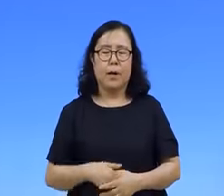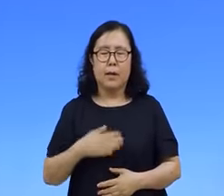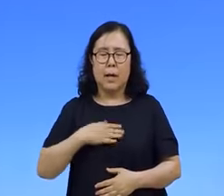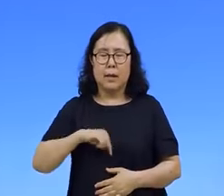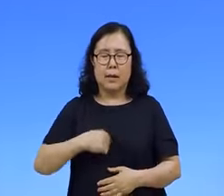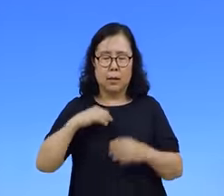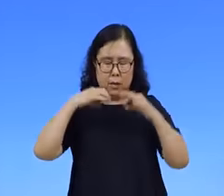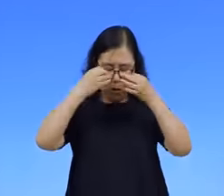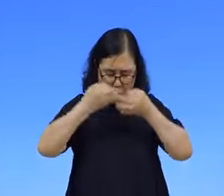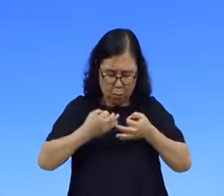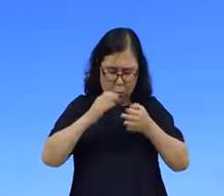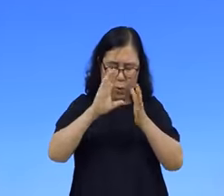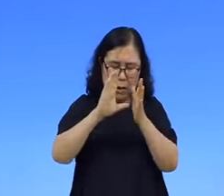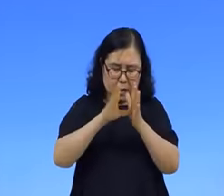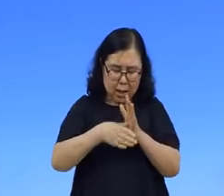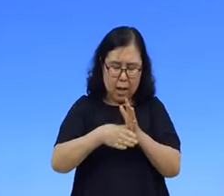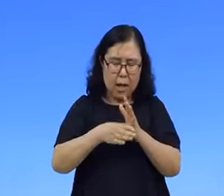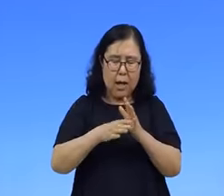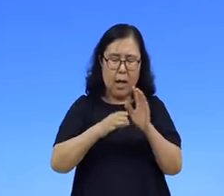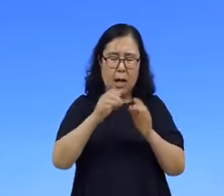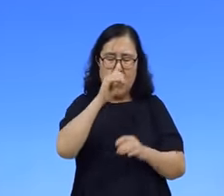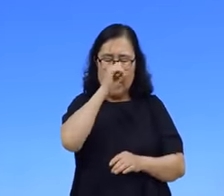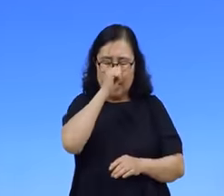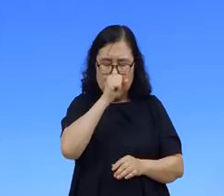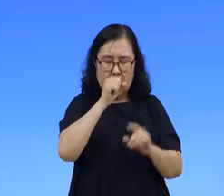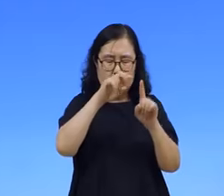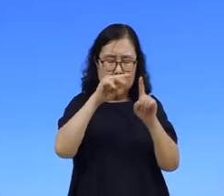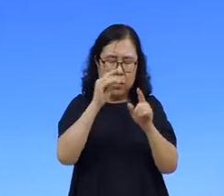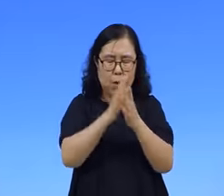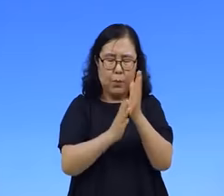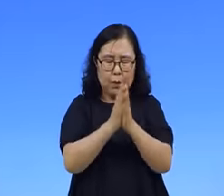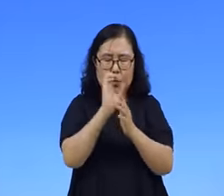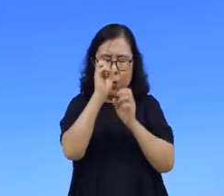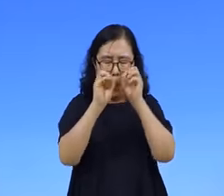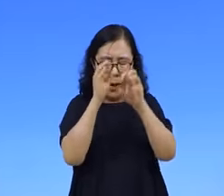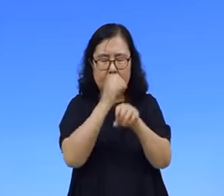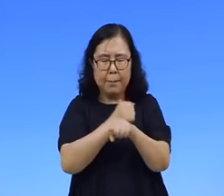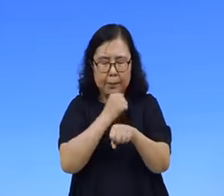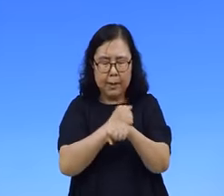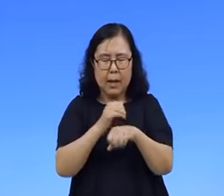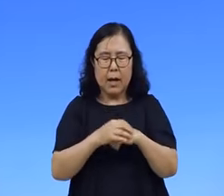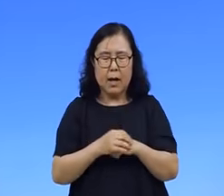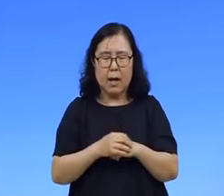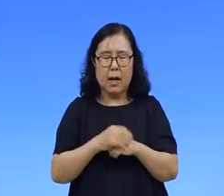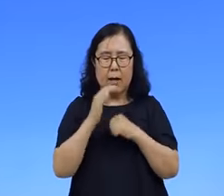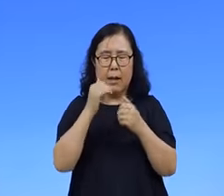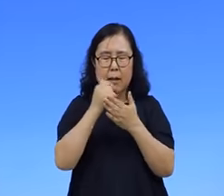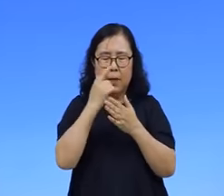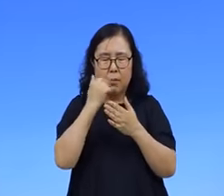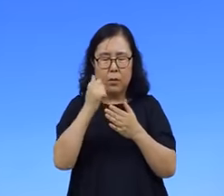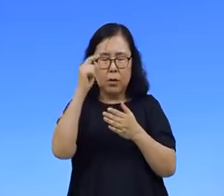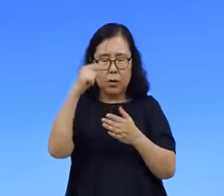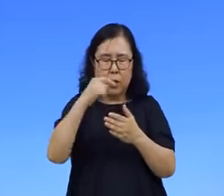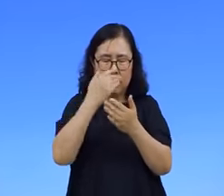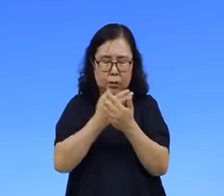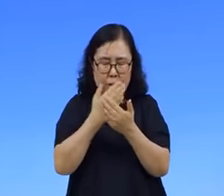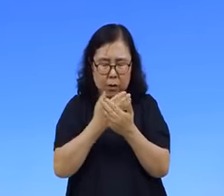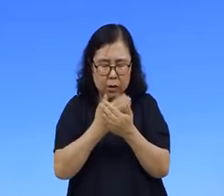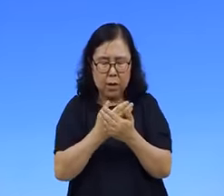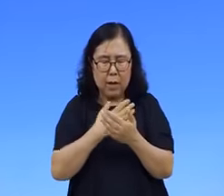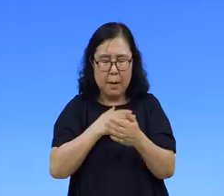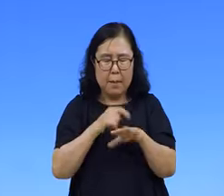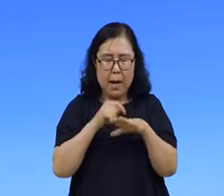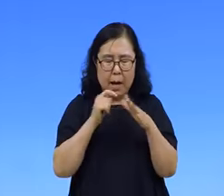우리 자신을 들여다볼 때 선한 것이 하나도 없음을 고백합니다. 오소서 주님, 내